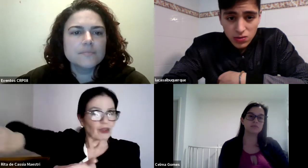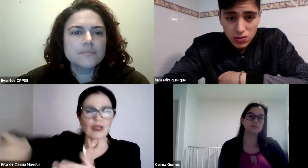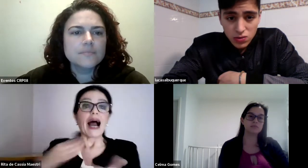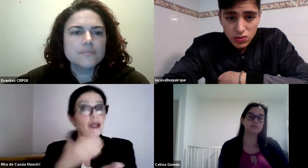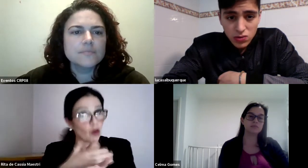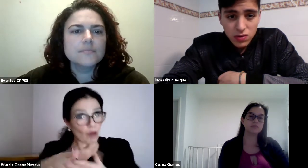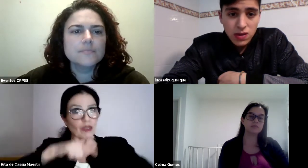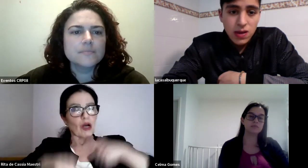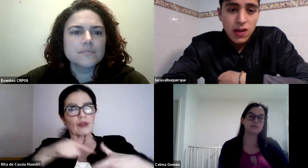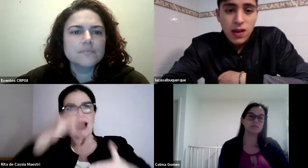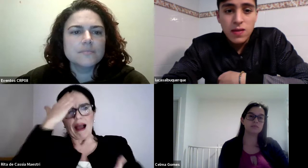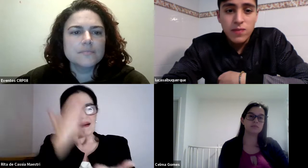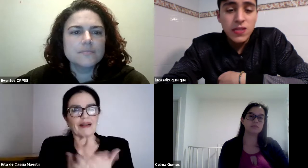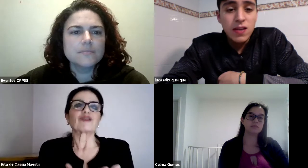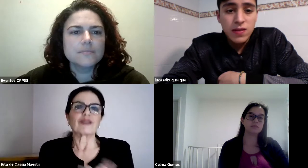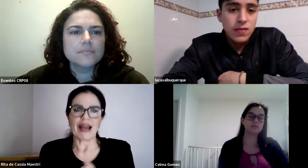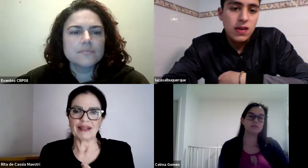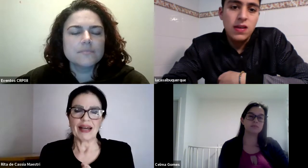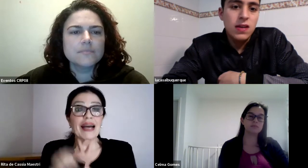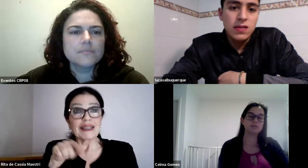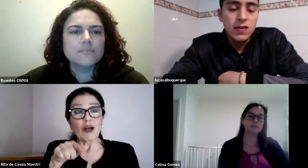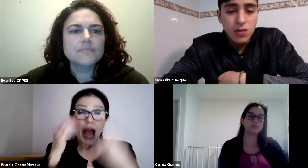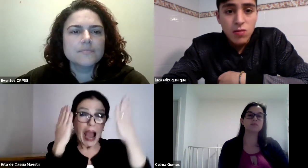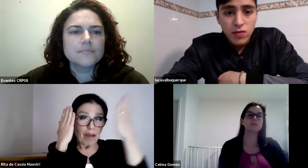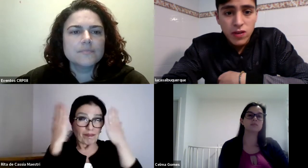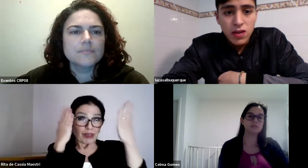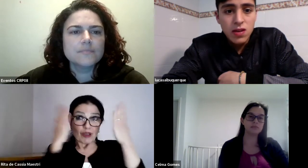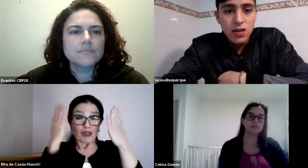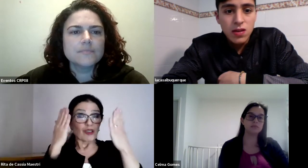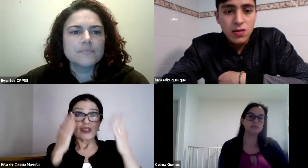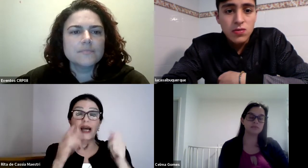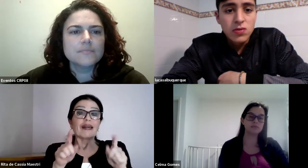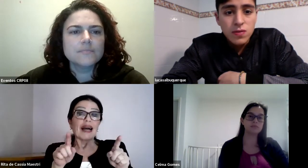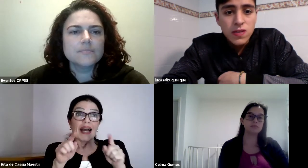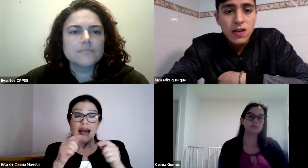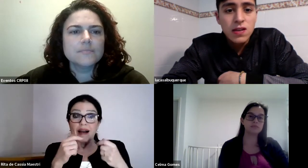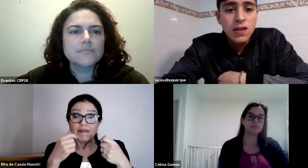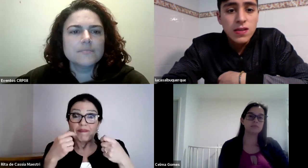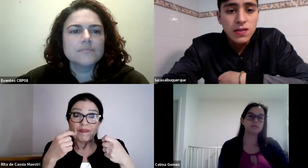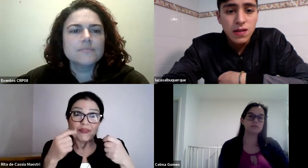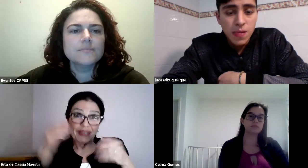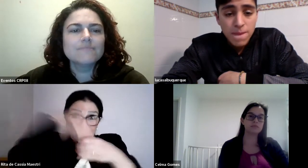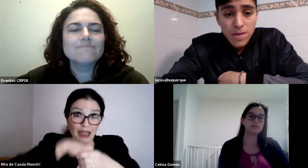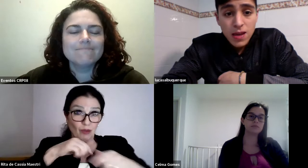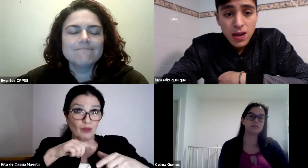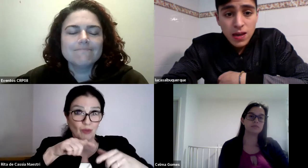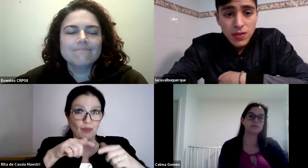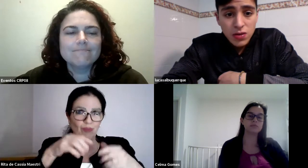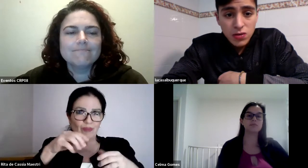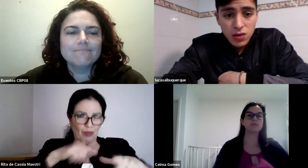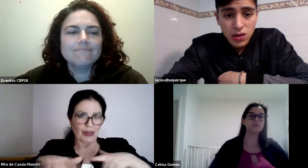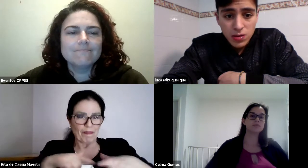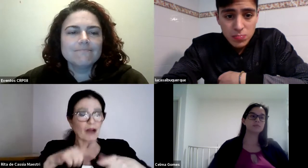o surdo precisava ser como ouvinte, os surdos começaram a acreditar em si. E aí